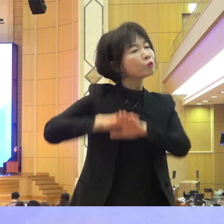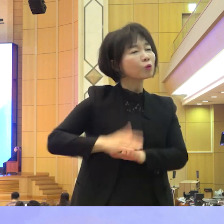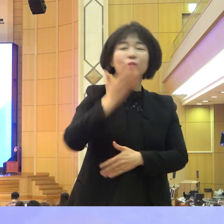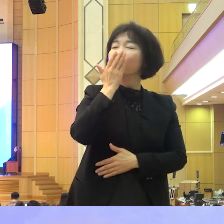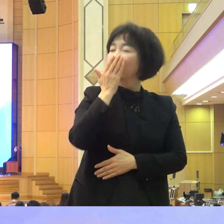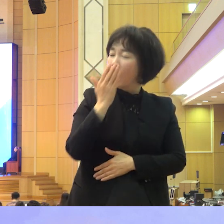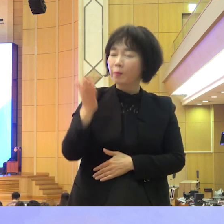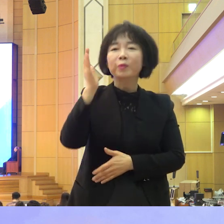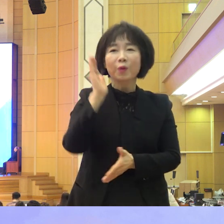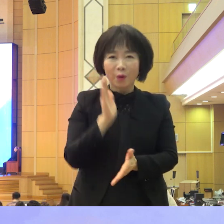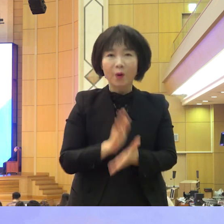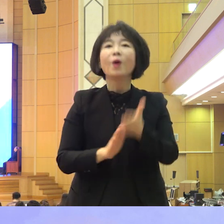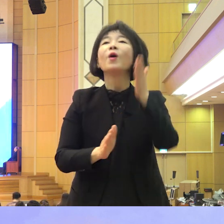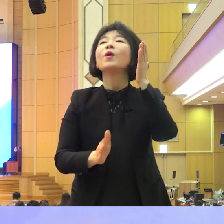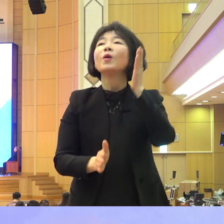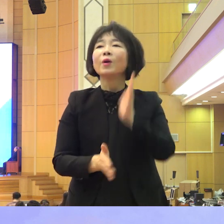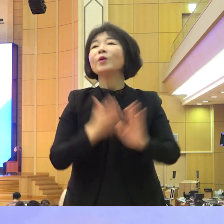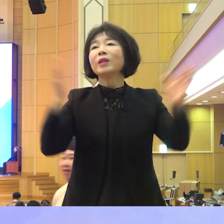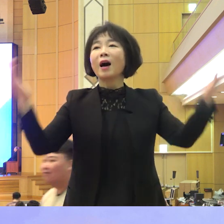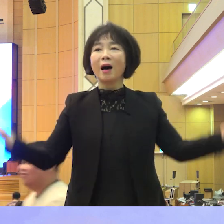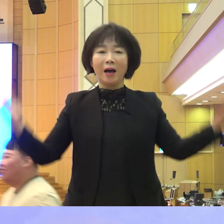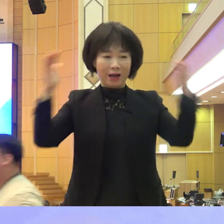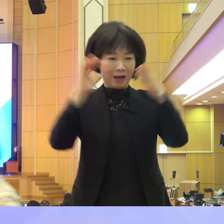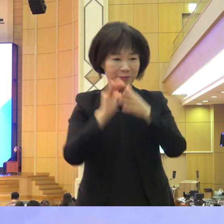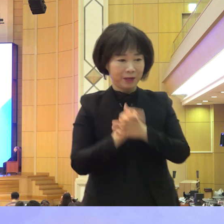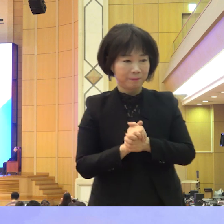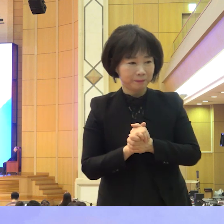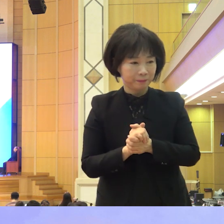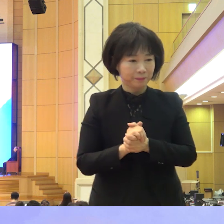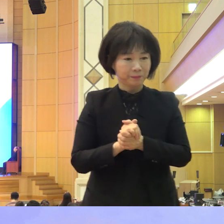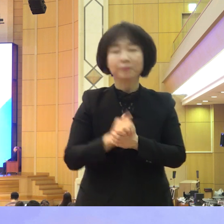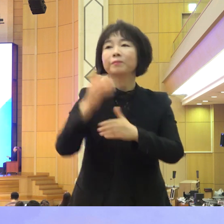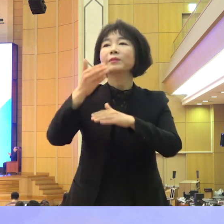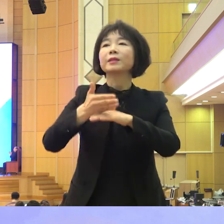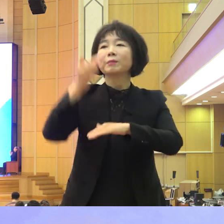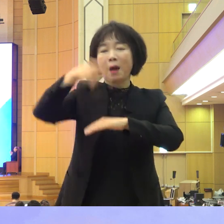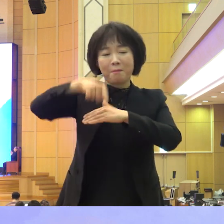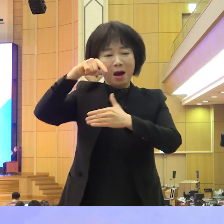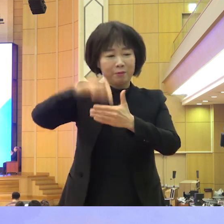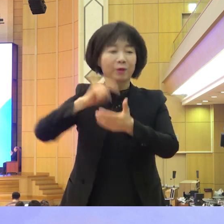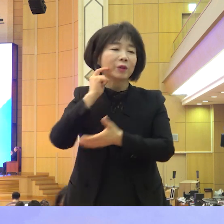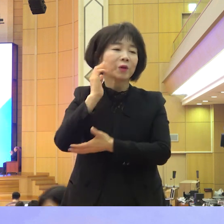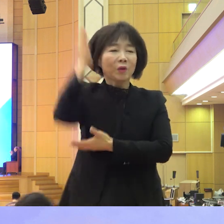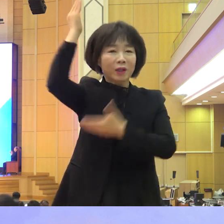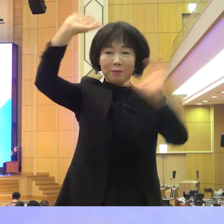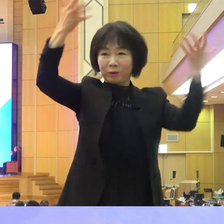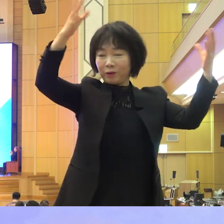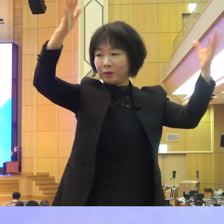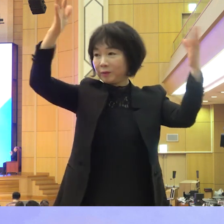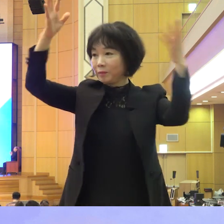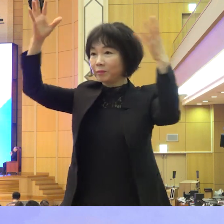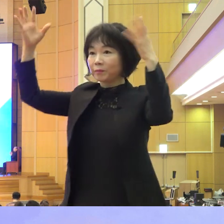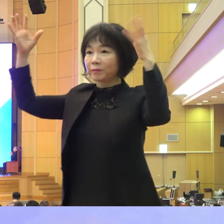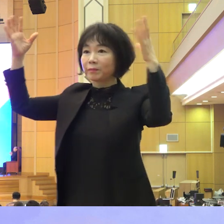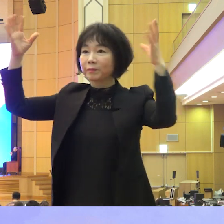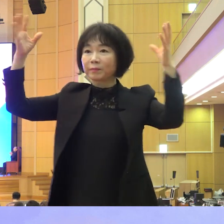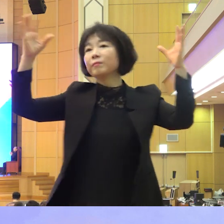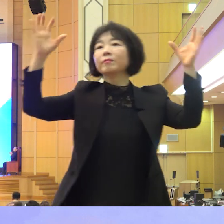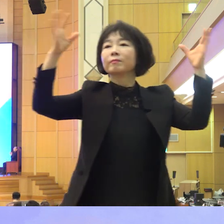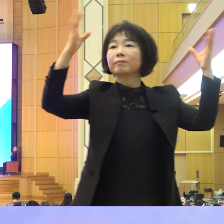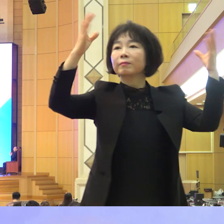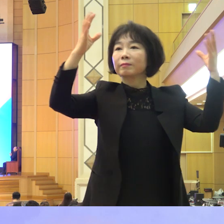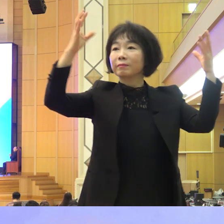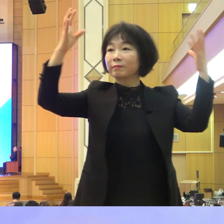정들 수 없도다. 주님께 감사한 마음으로 영광의 박수 돌리시겠습니다. 이 시간